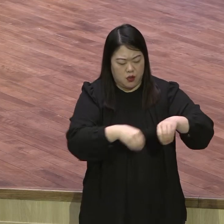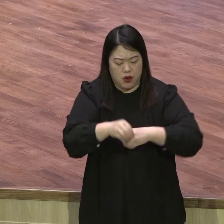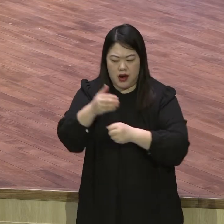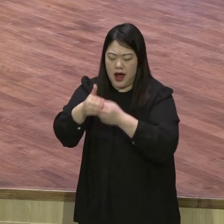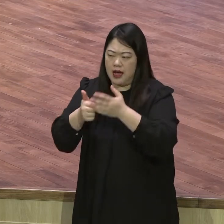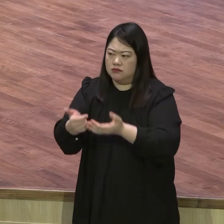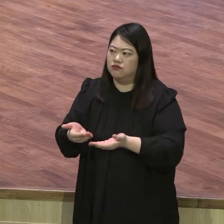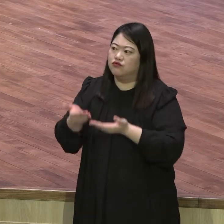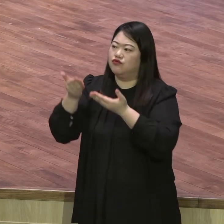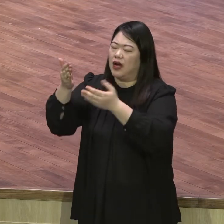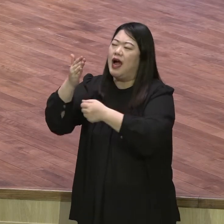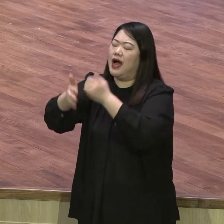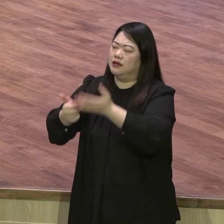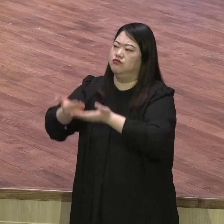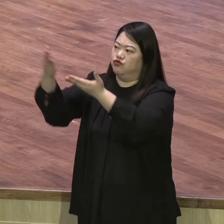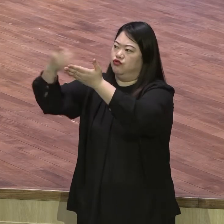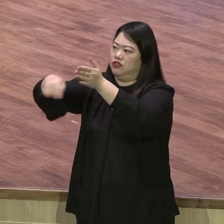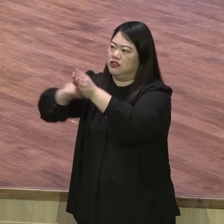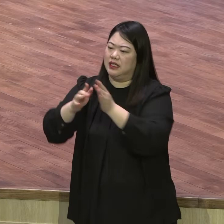위에 오는 불편,